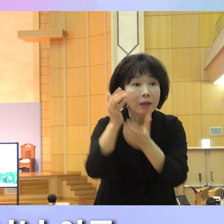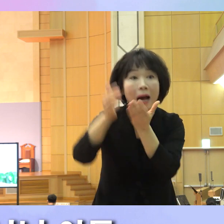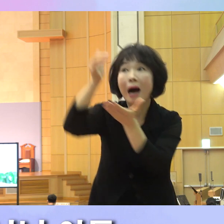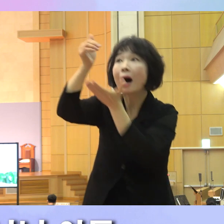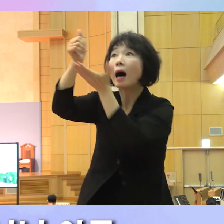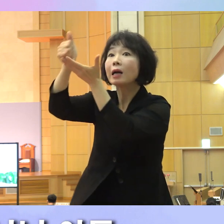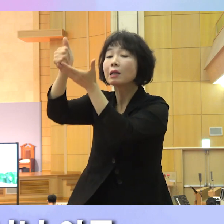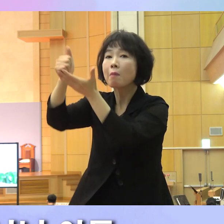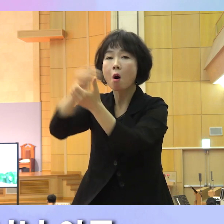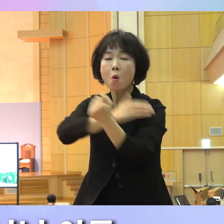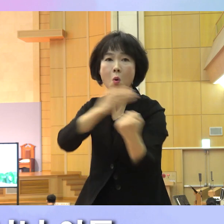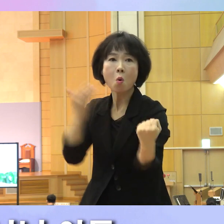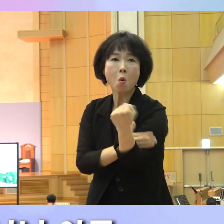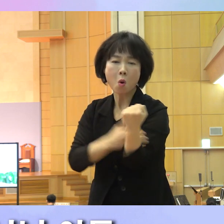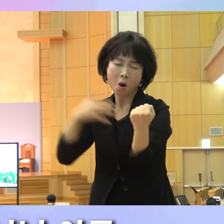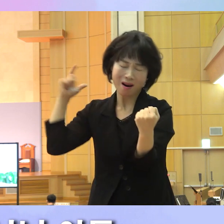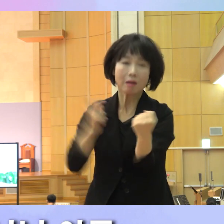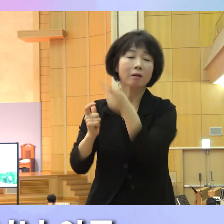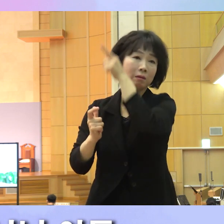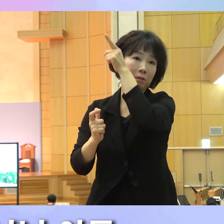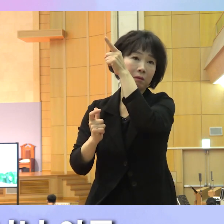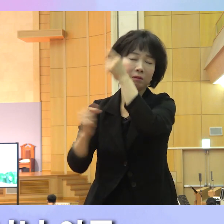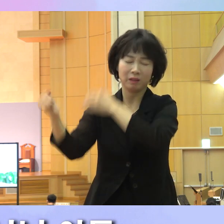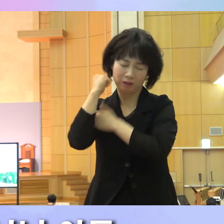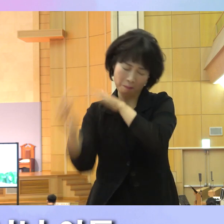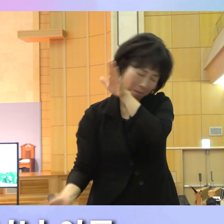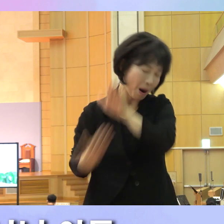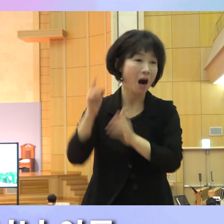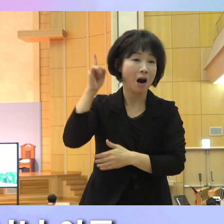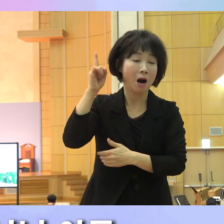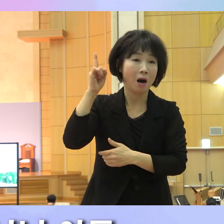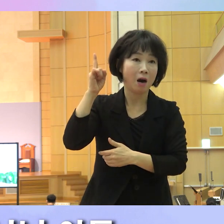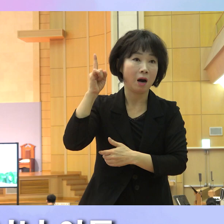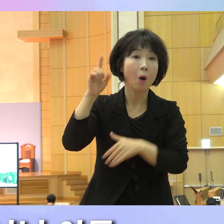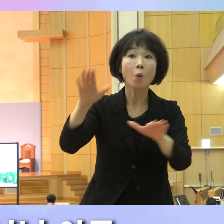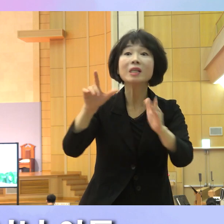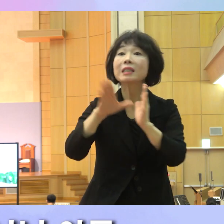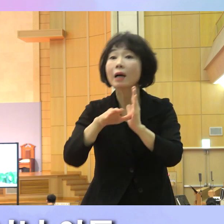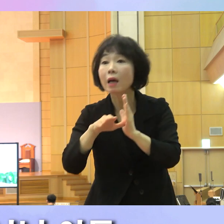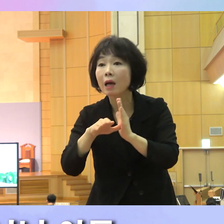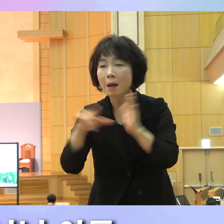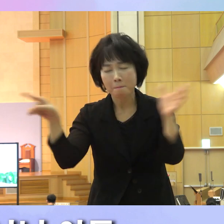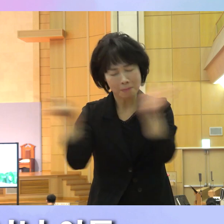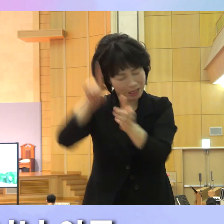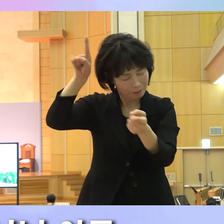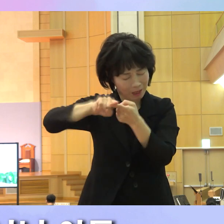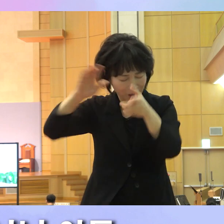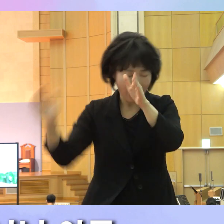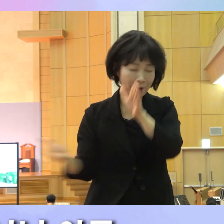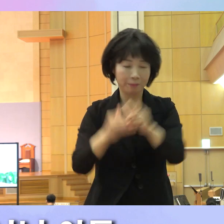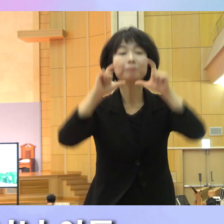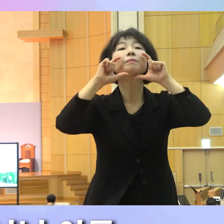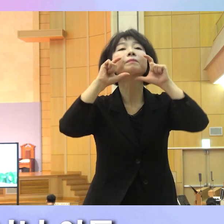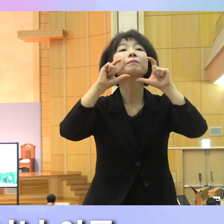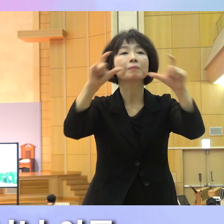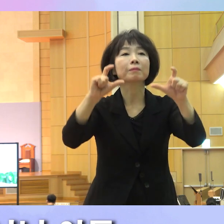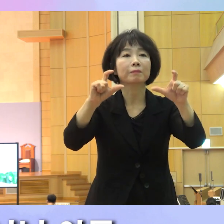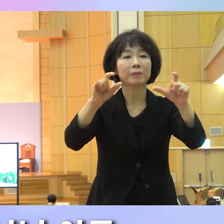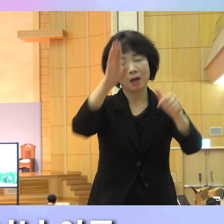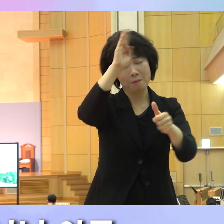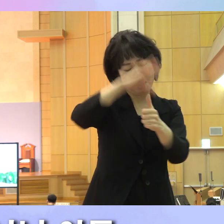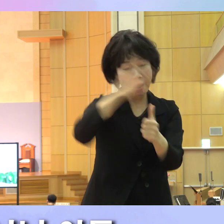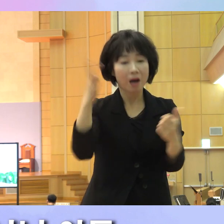하나님은 능력의 하나님이십니다. 전능한 하나님이십니다. 오늘 시간에 믿음대로 될지어다. 병에서